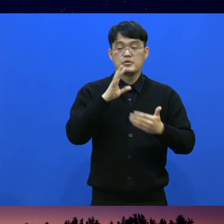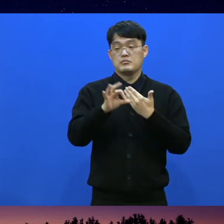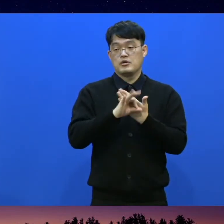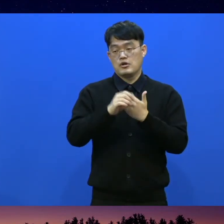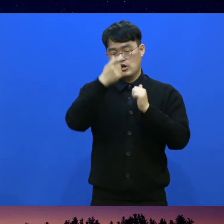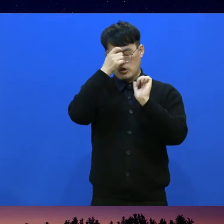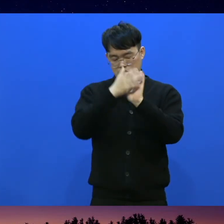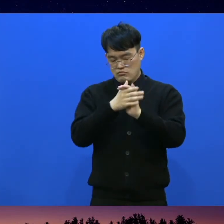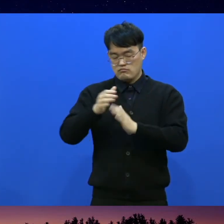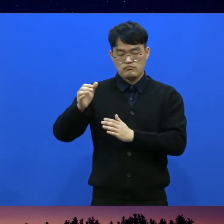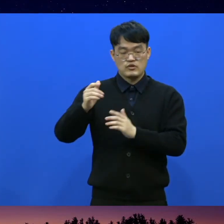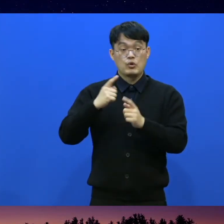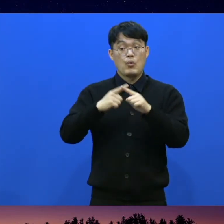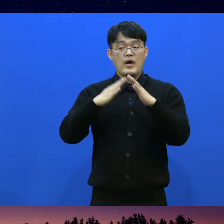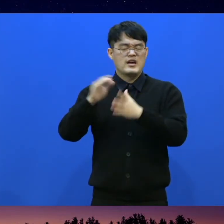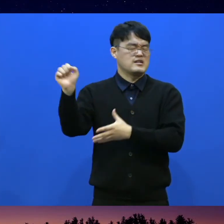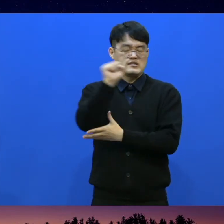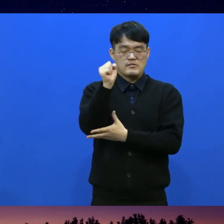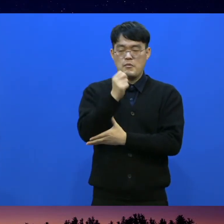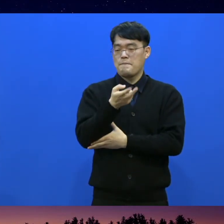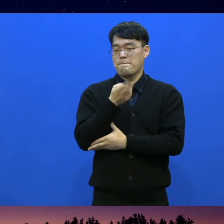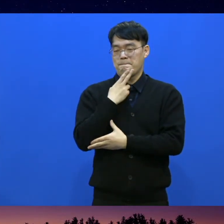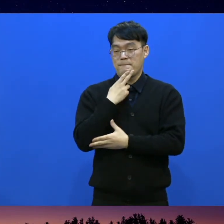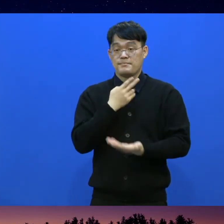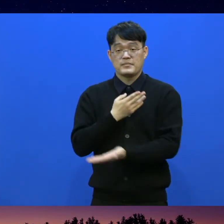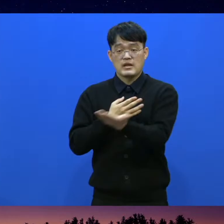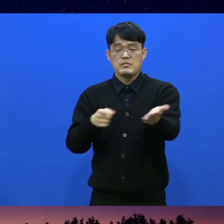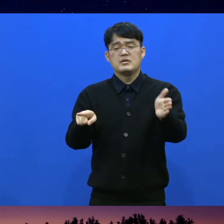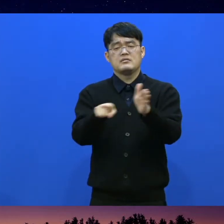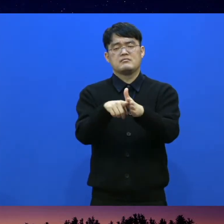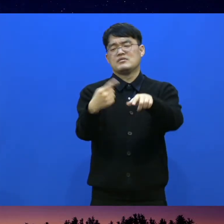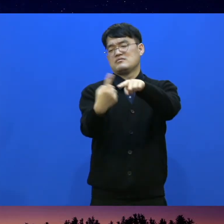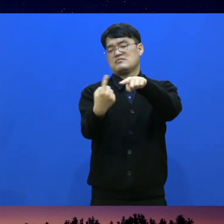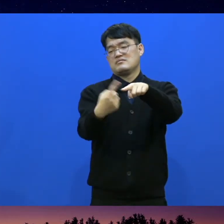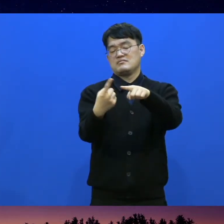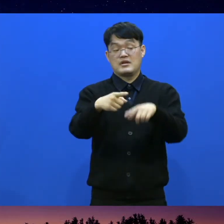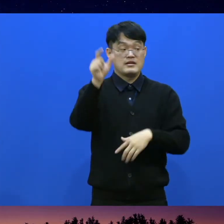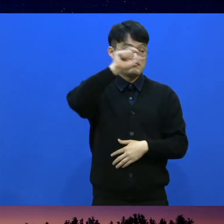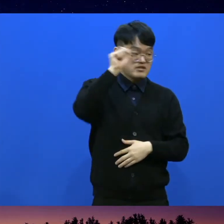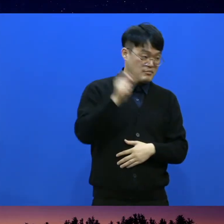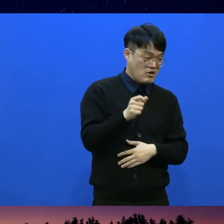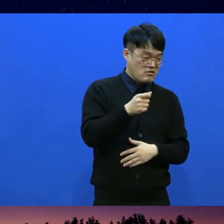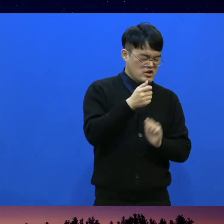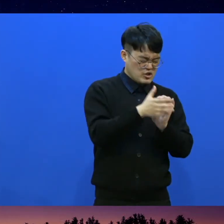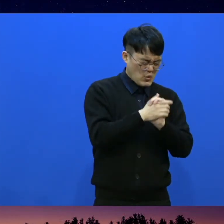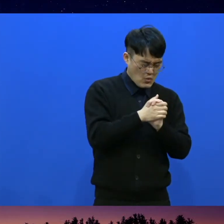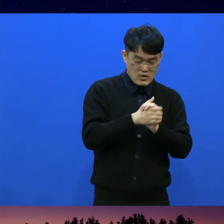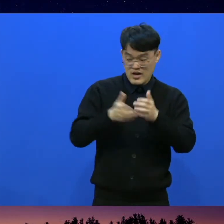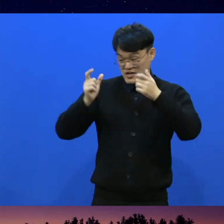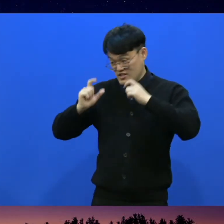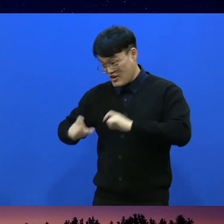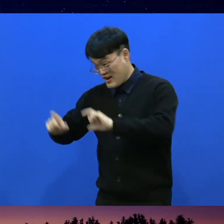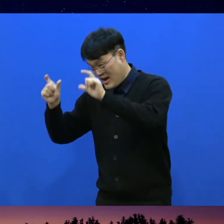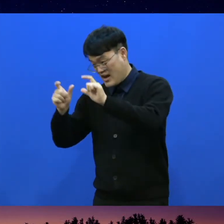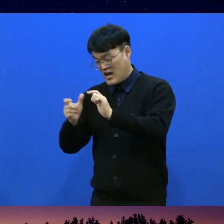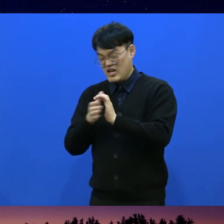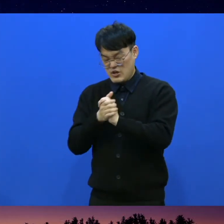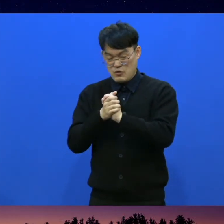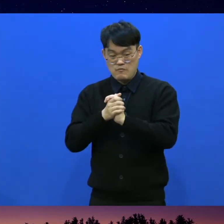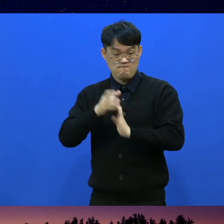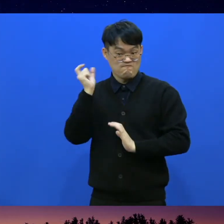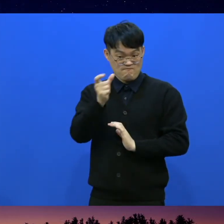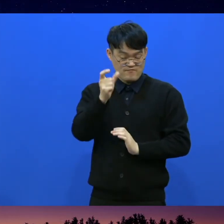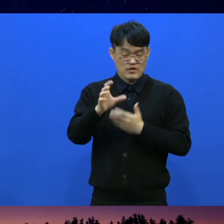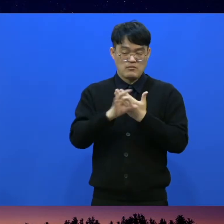없습니다. 강력한 교회가 될 수 있고 그런데 신앙도 마찬가지예요. 새벽기도 철야만 딱 하면요 흔들 자가 없습니다.